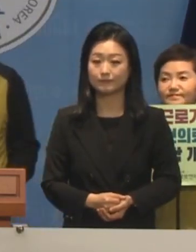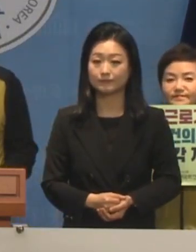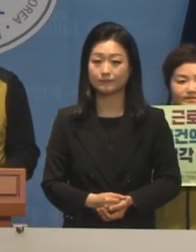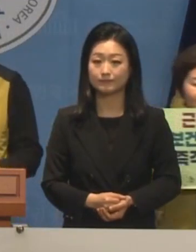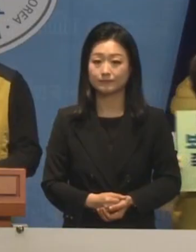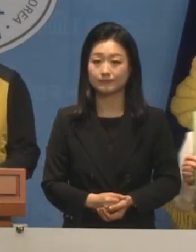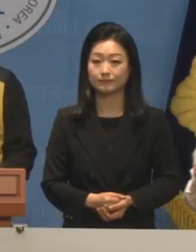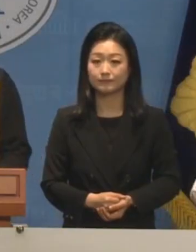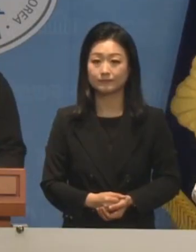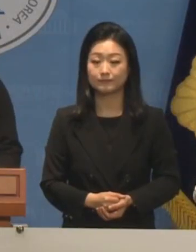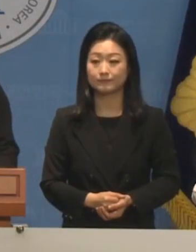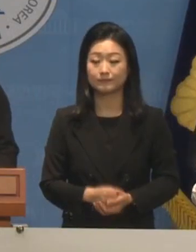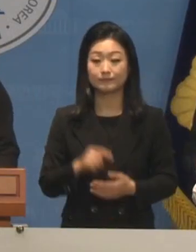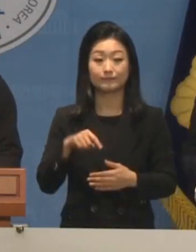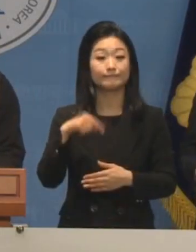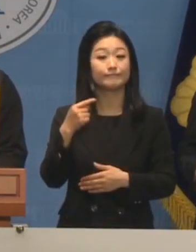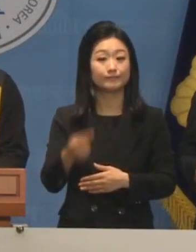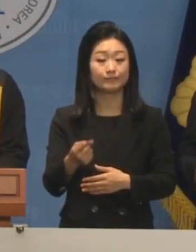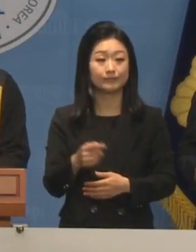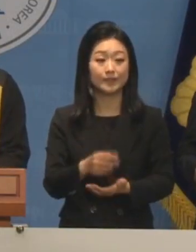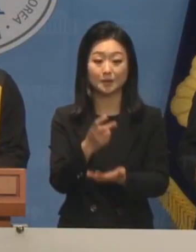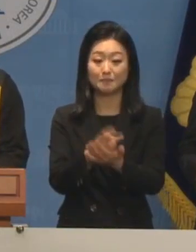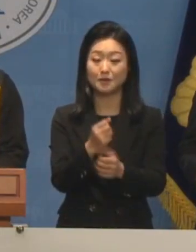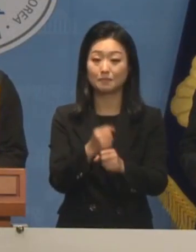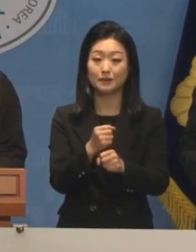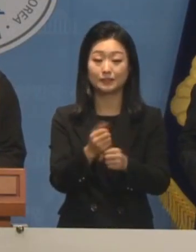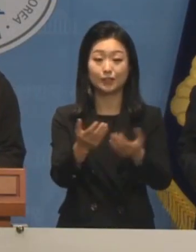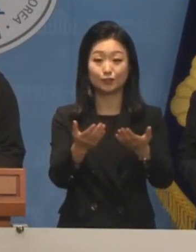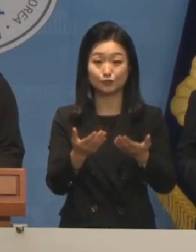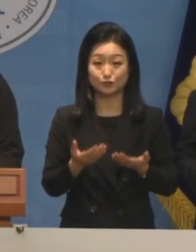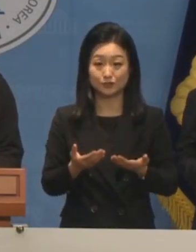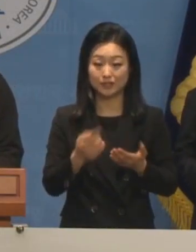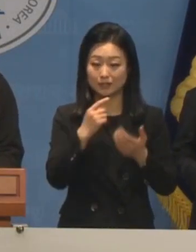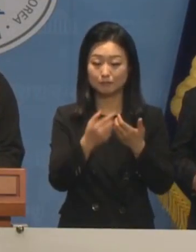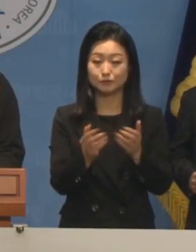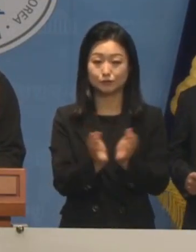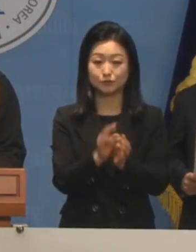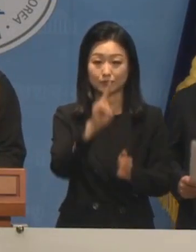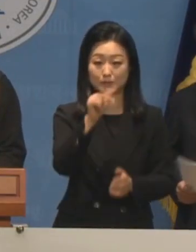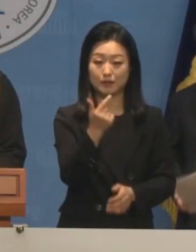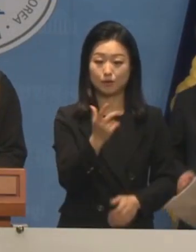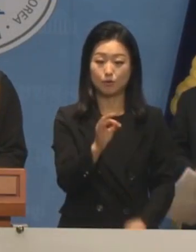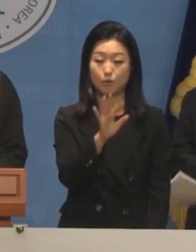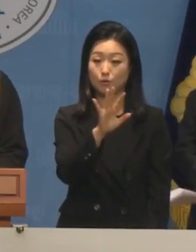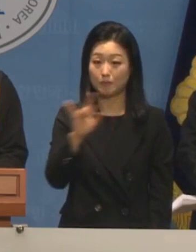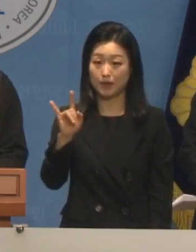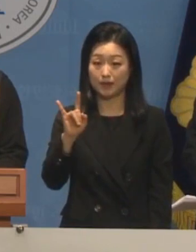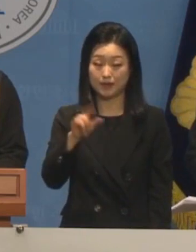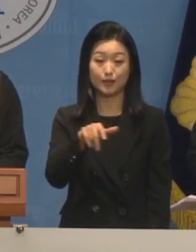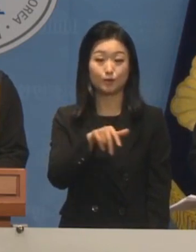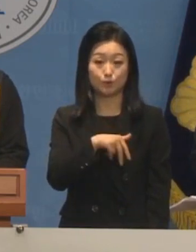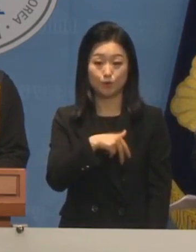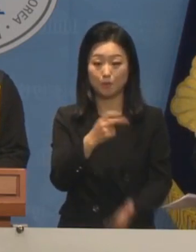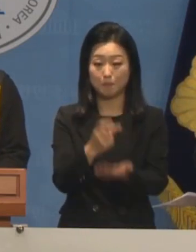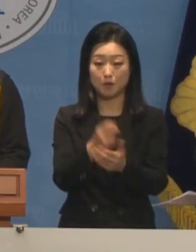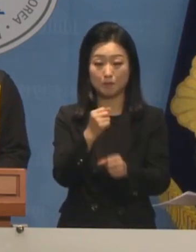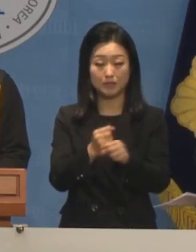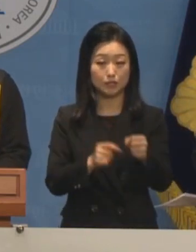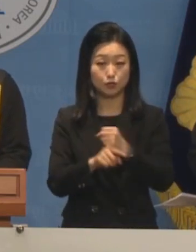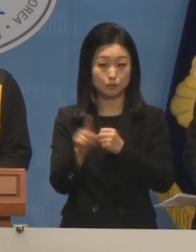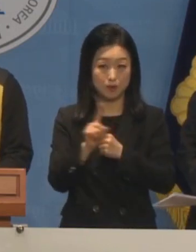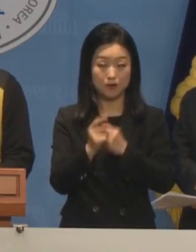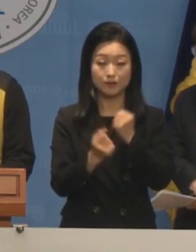감사합니다네 다음 발언은 법안을 발휘해 주셨습니다 더불어민주당 박홍배 의원님의 입법 취지에 대한 입장을 들어보도록